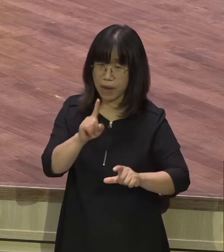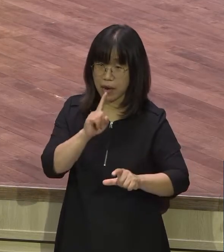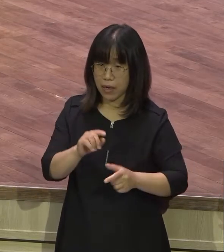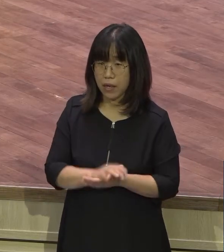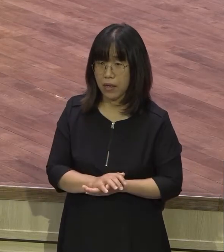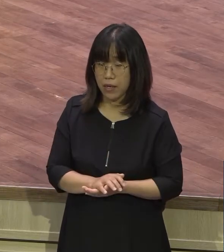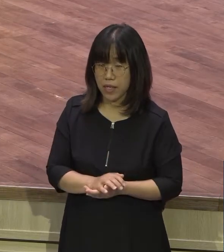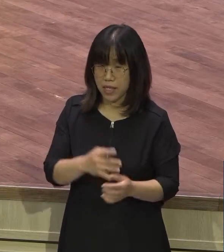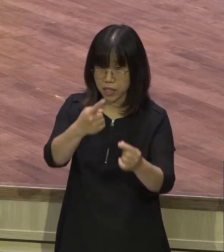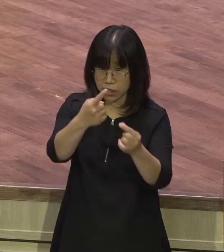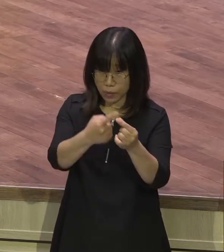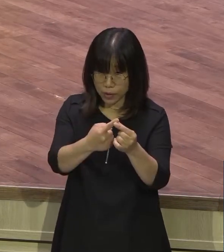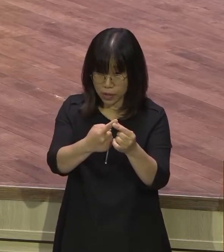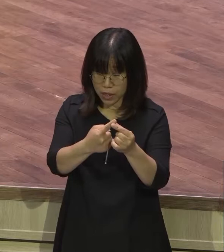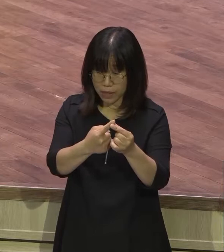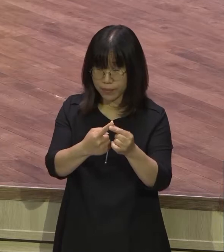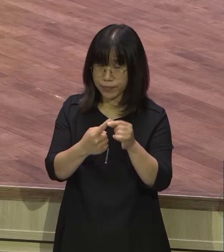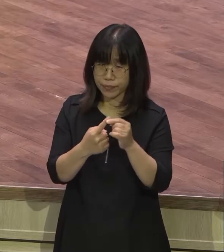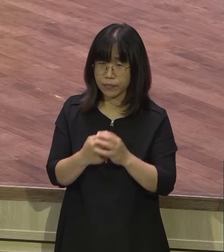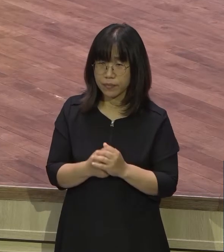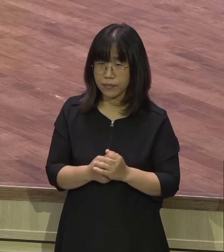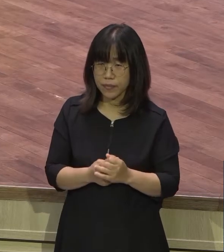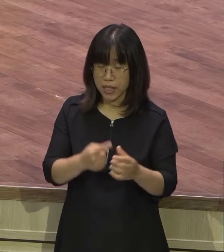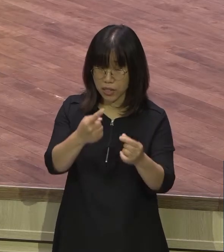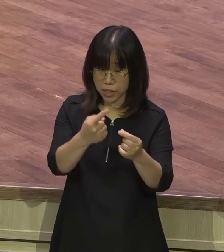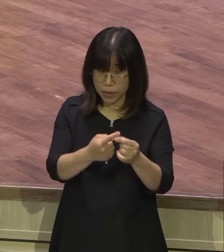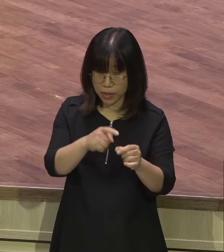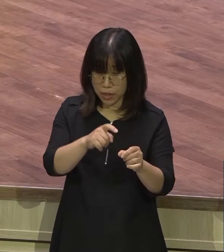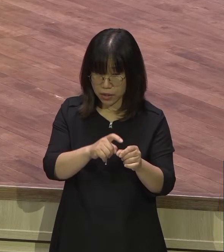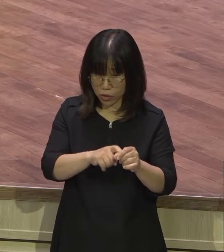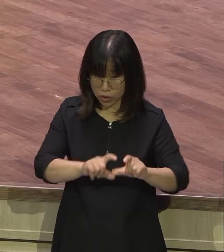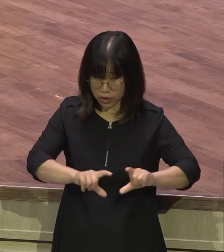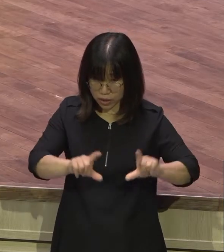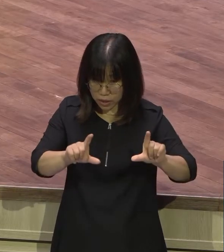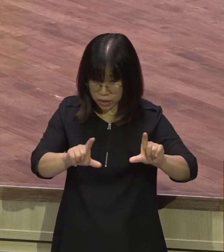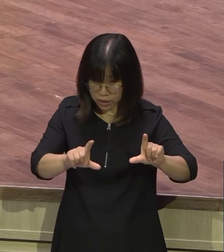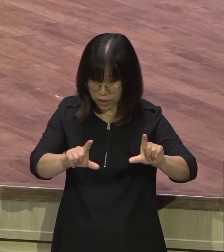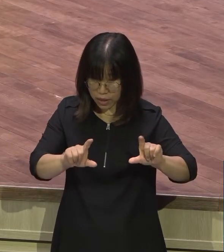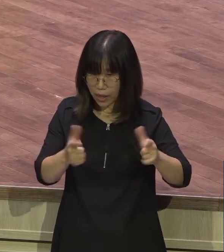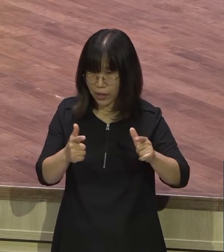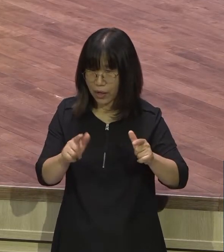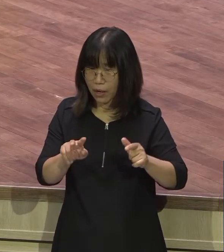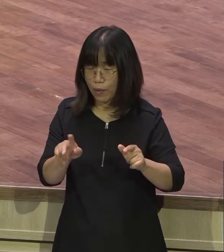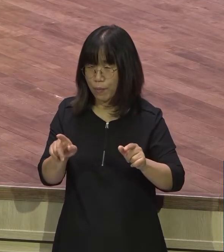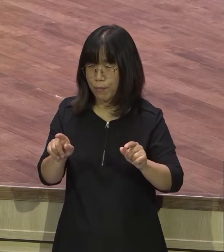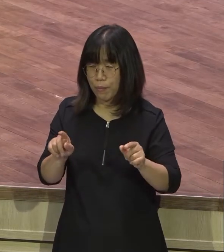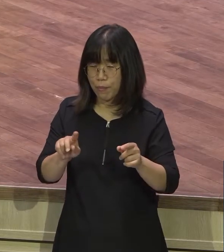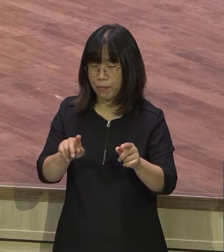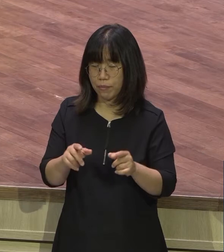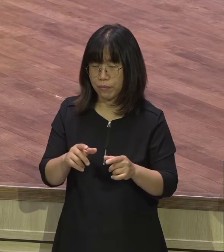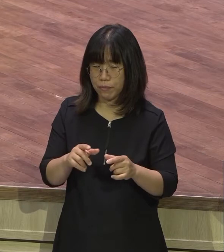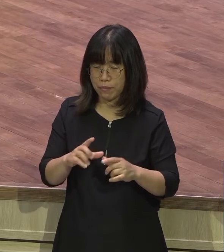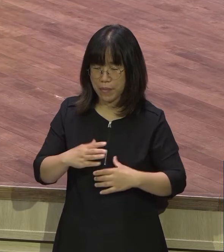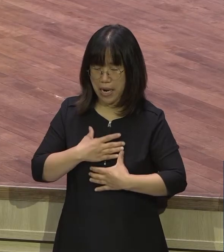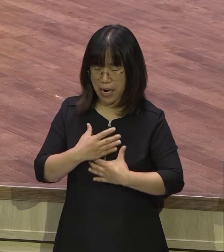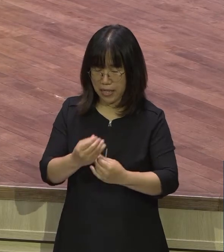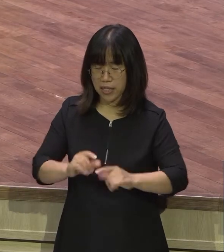가장 첫 번째 나오는 절기를 먼저 말씀하지 않으시고 재미있게도 안식일이 되었어요.